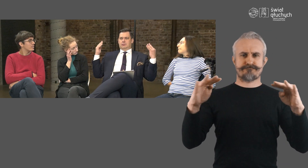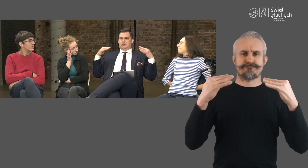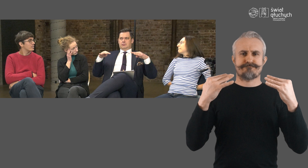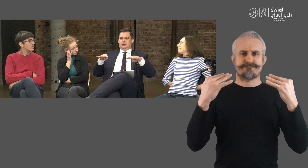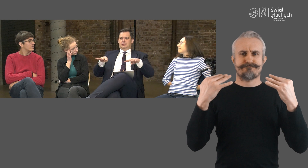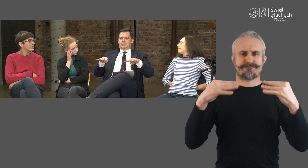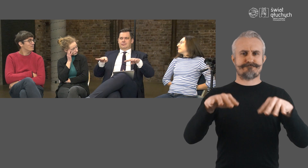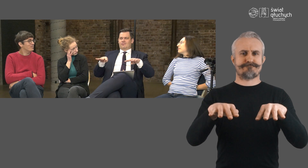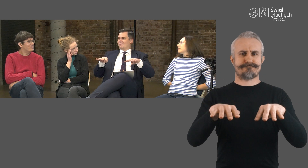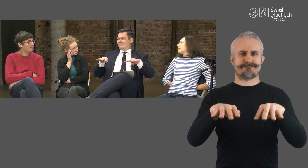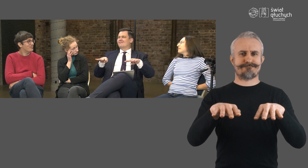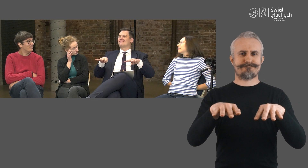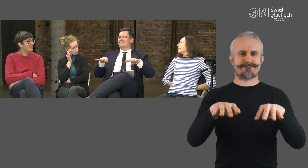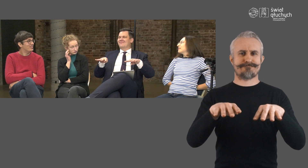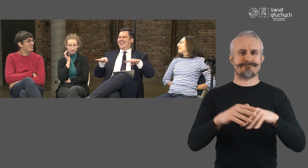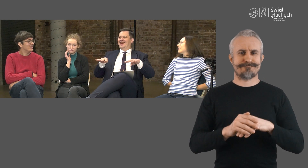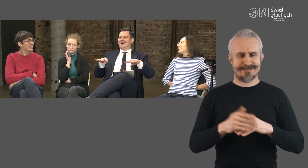tak, że